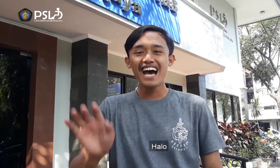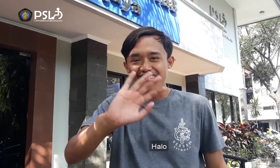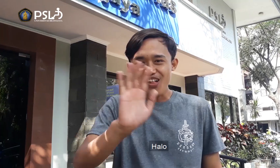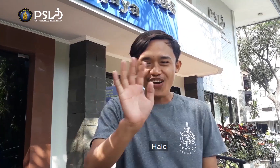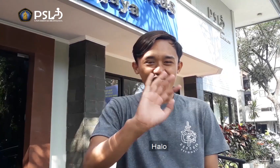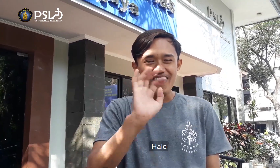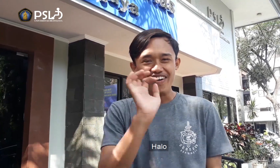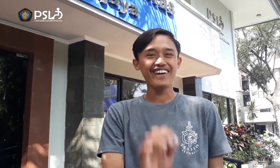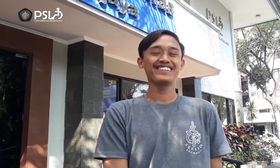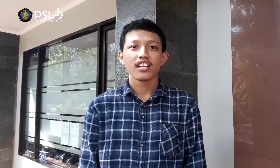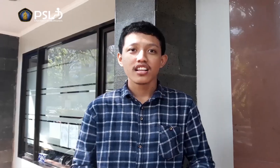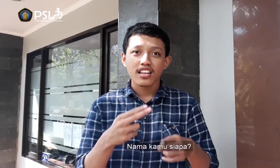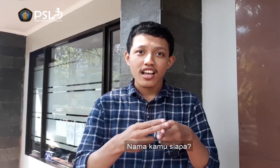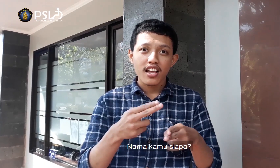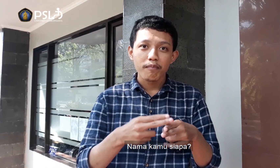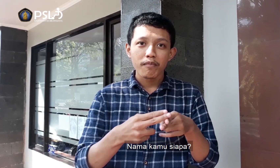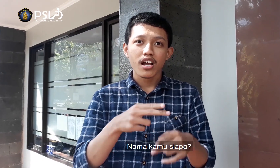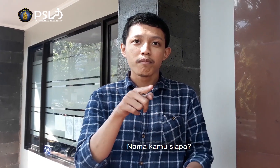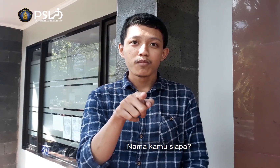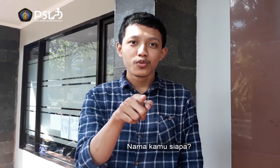Halo. Nama kamu siapa?